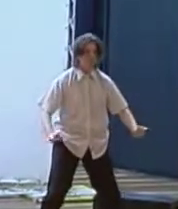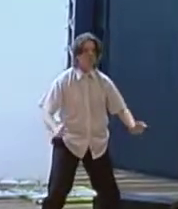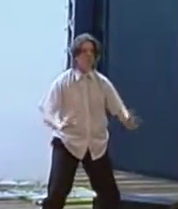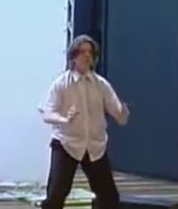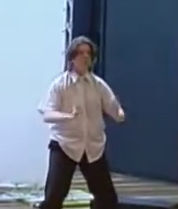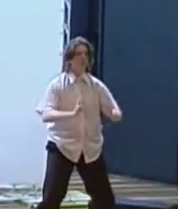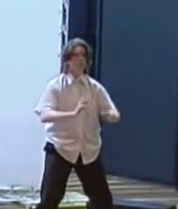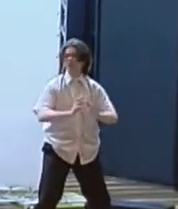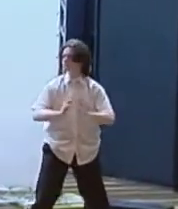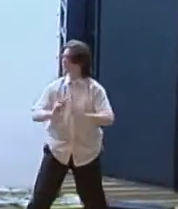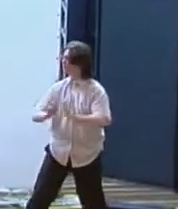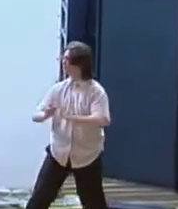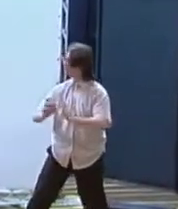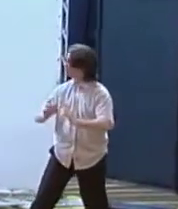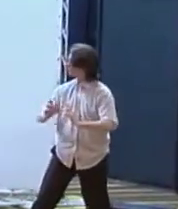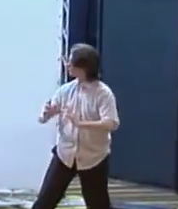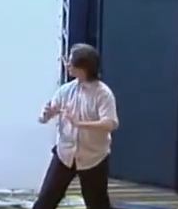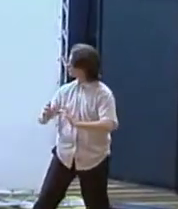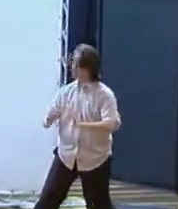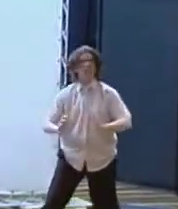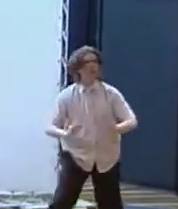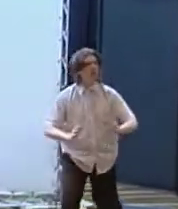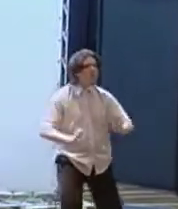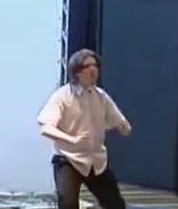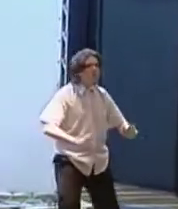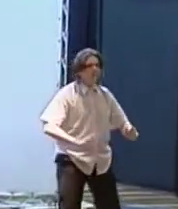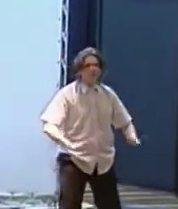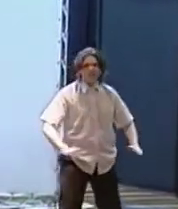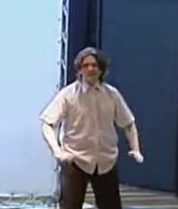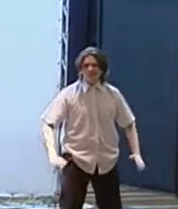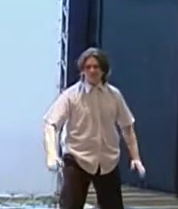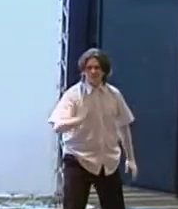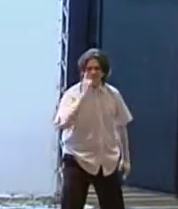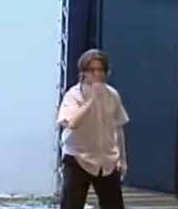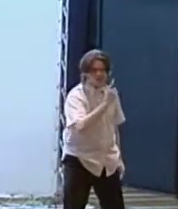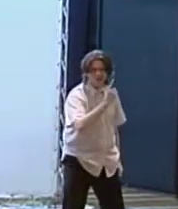pássaro? É um avião?